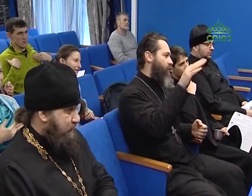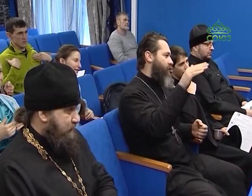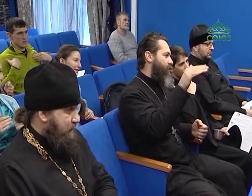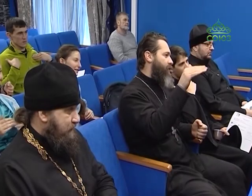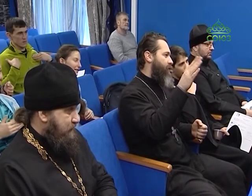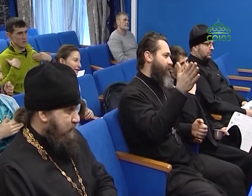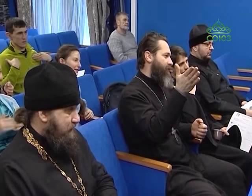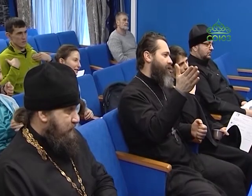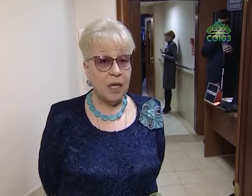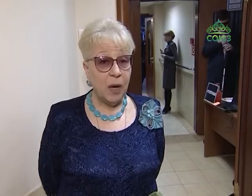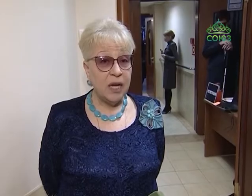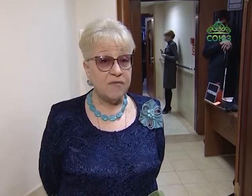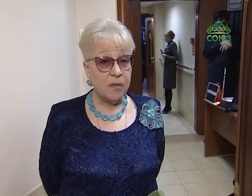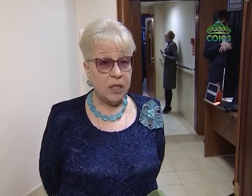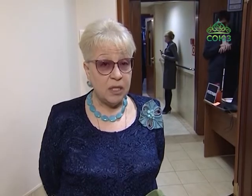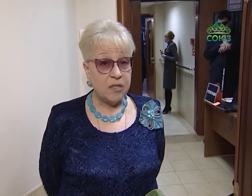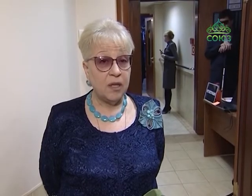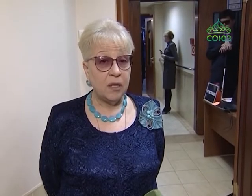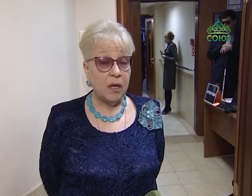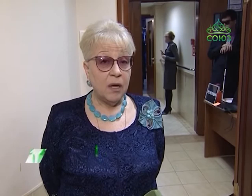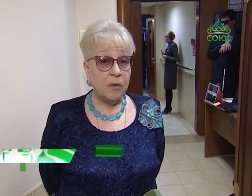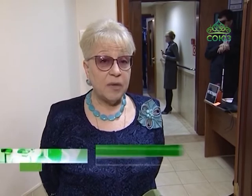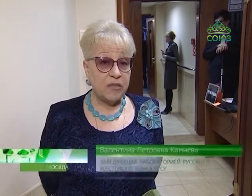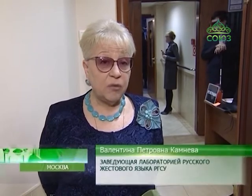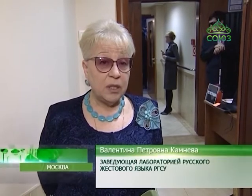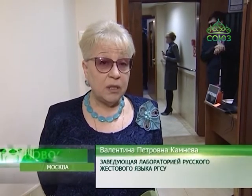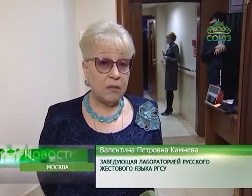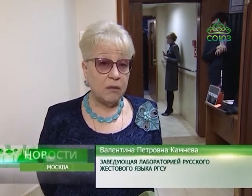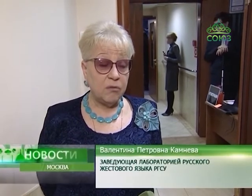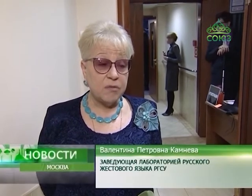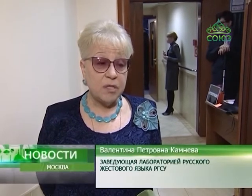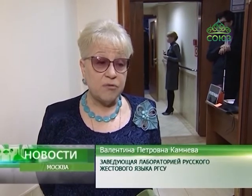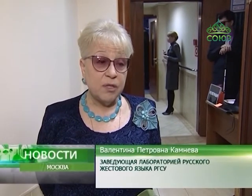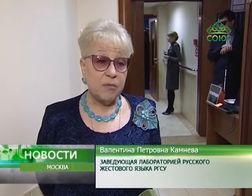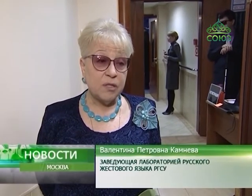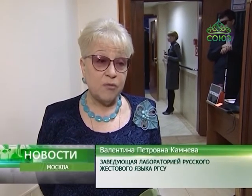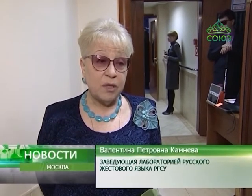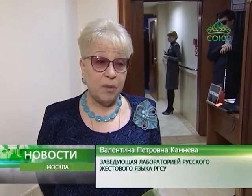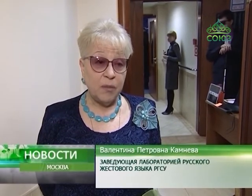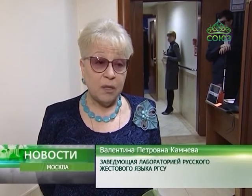категории нормальные взаимодействия позволит людям с нарушениями слуха например